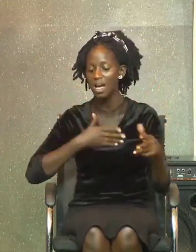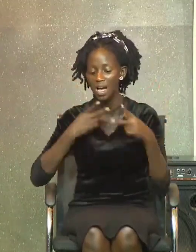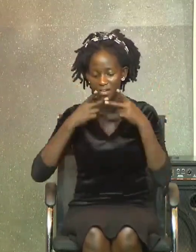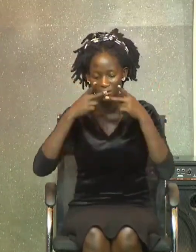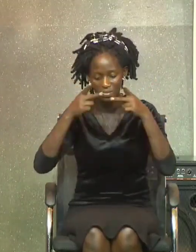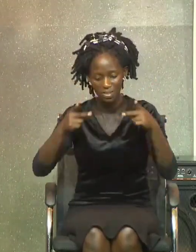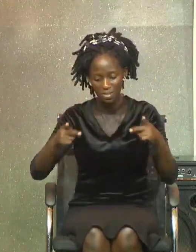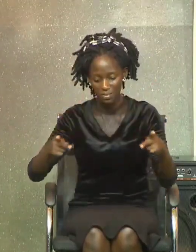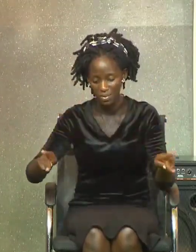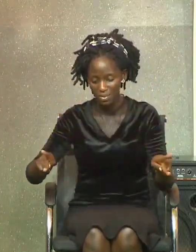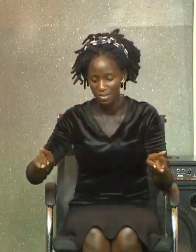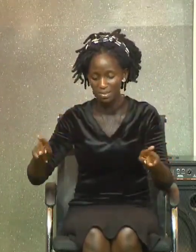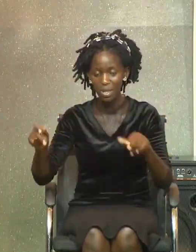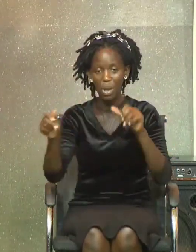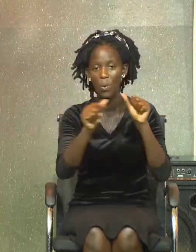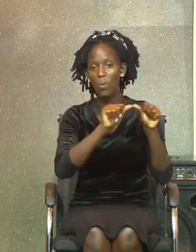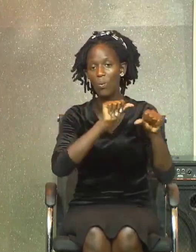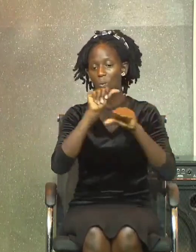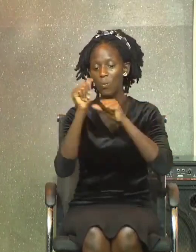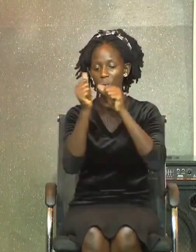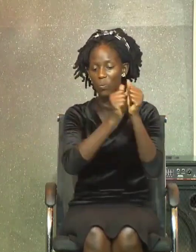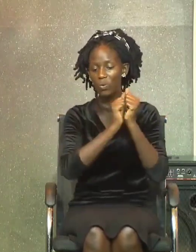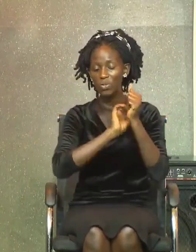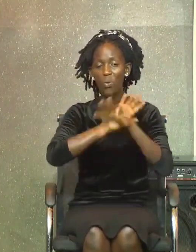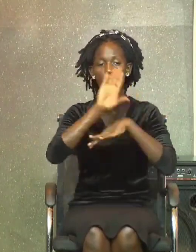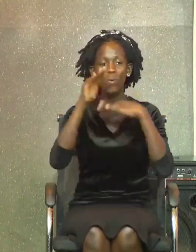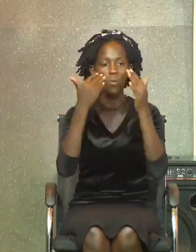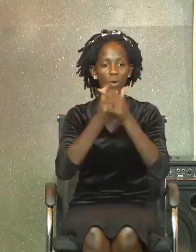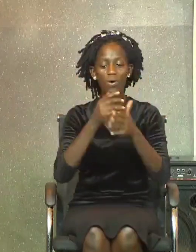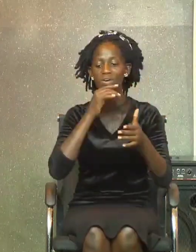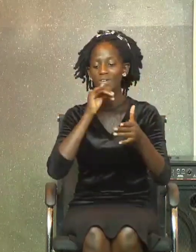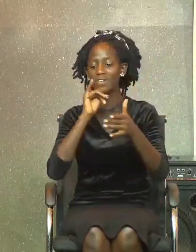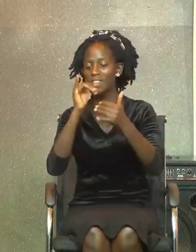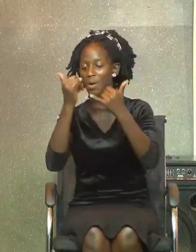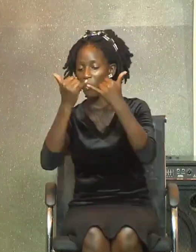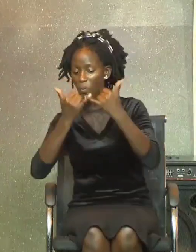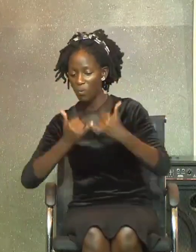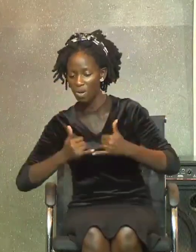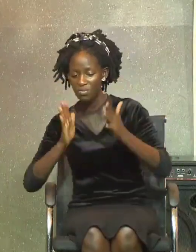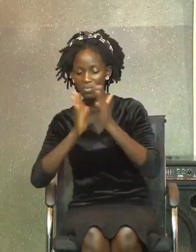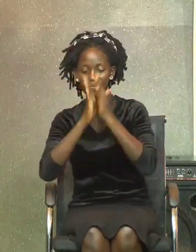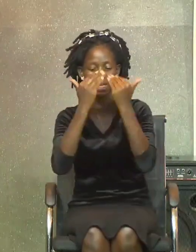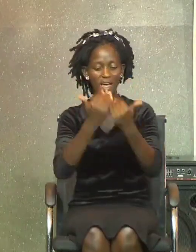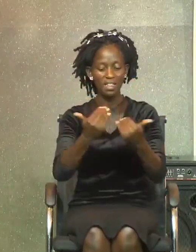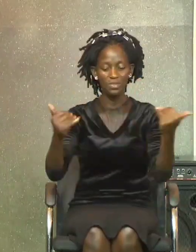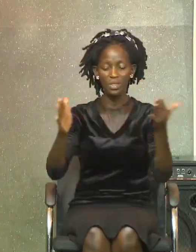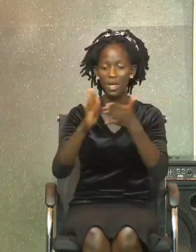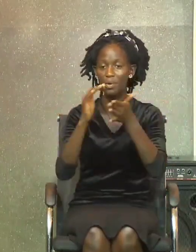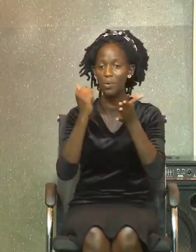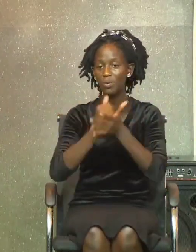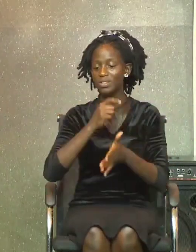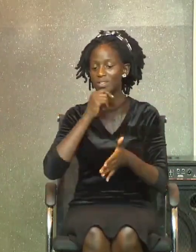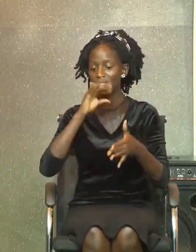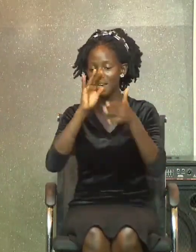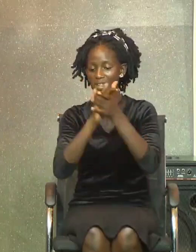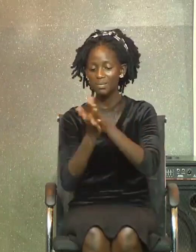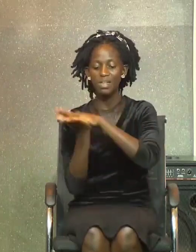ne ku baana omusanvu n'okubeera n'emirembe ne mukyala we, kubanga yafuuka omuki